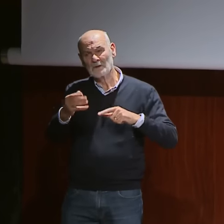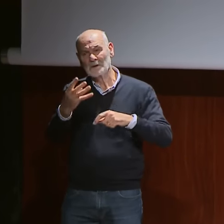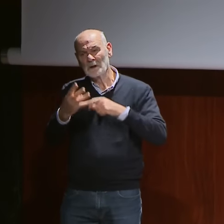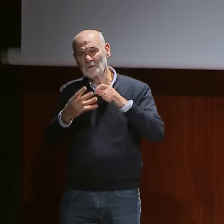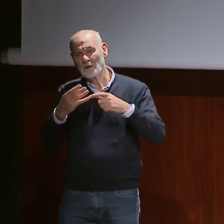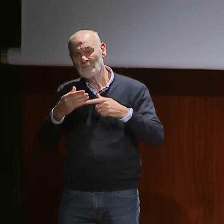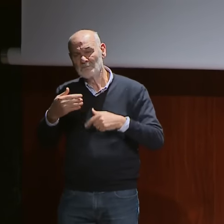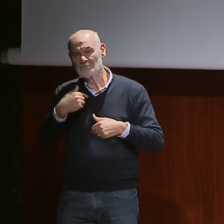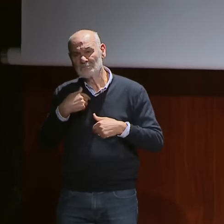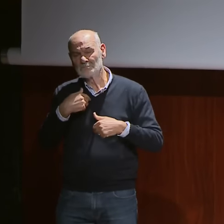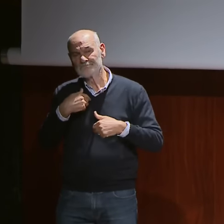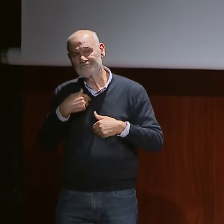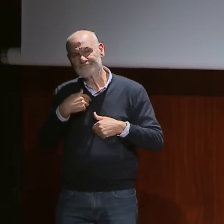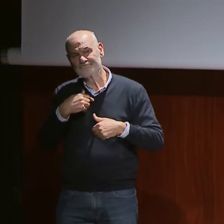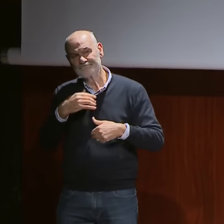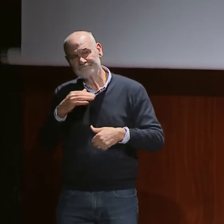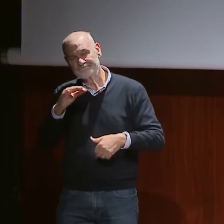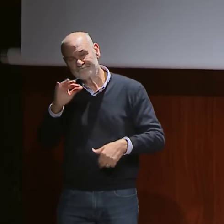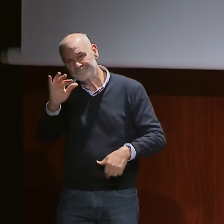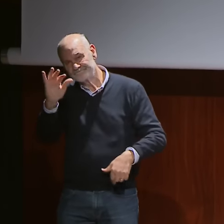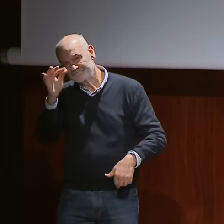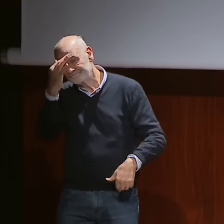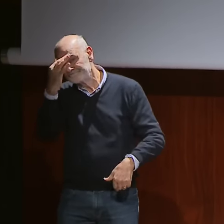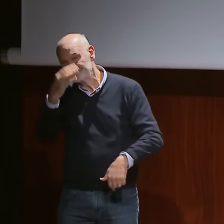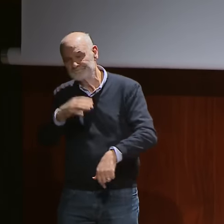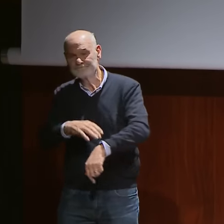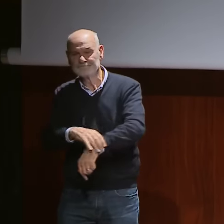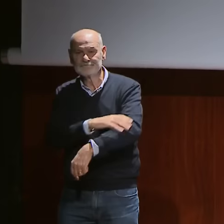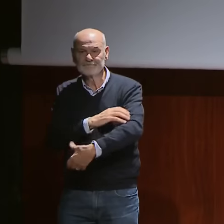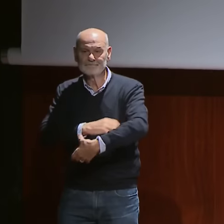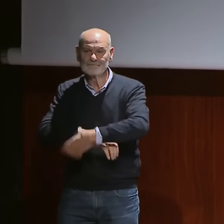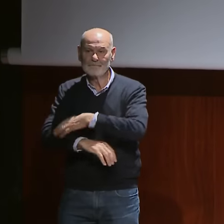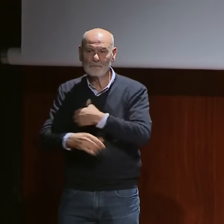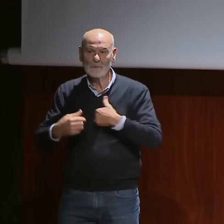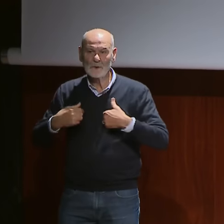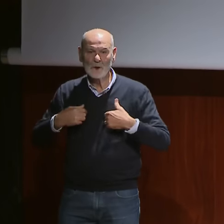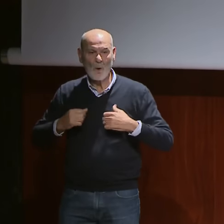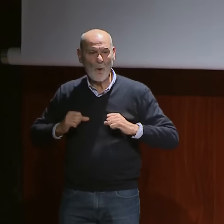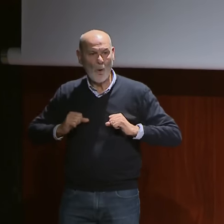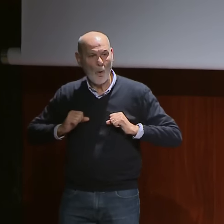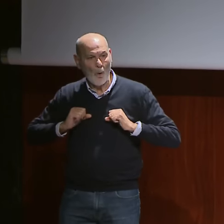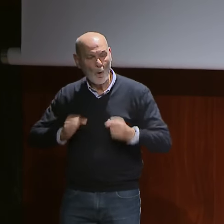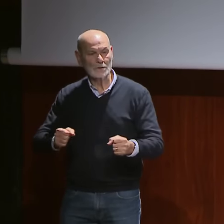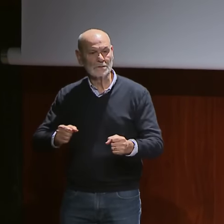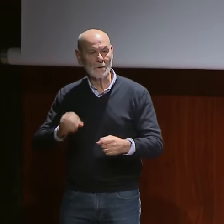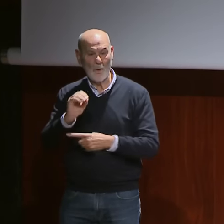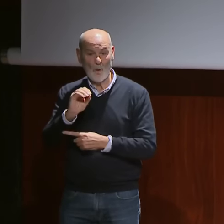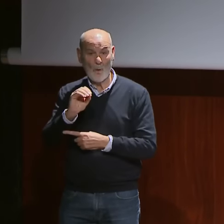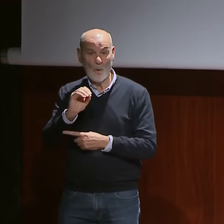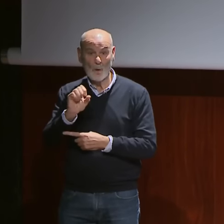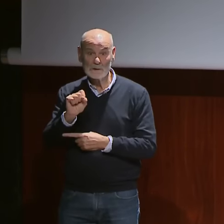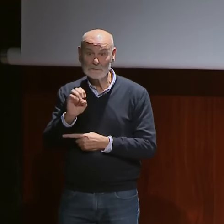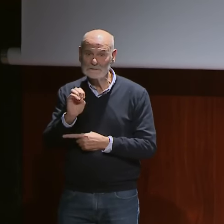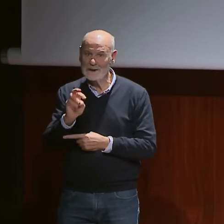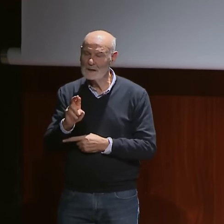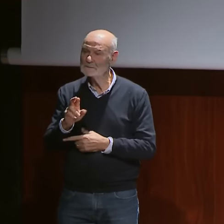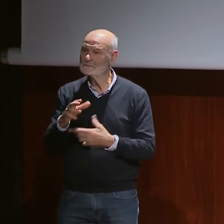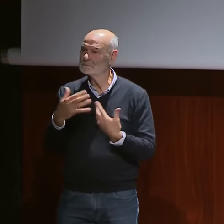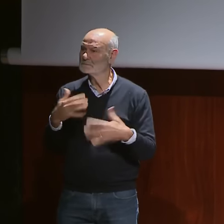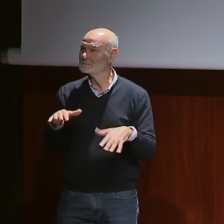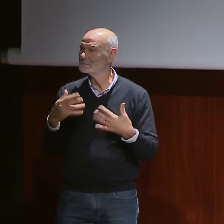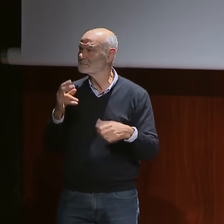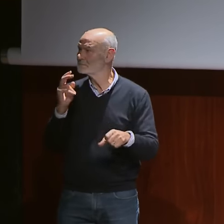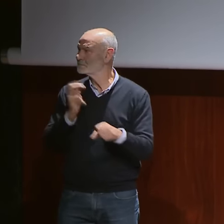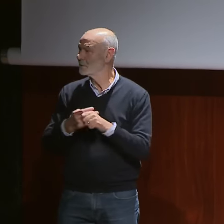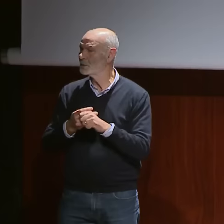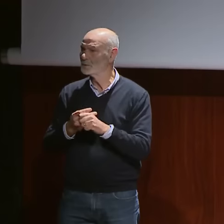60, j'ai pris ma retraite à 60 ans, donc c'était 3-4 ans après, je me suis dit, allez, je vais peut-être m'y mettre quand même. Donc